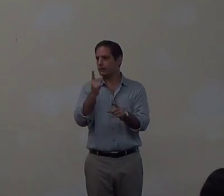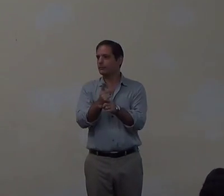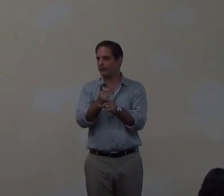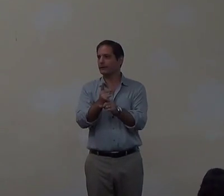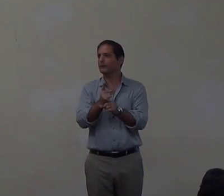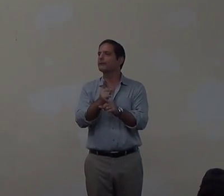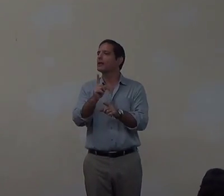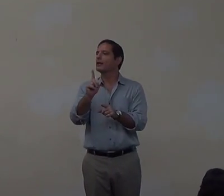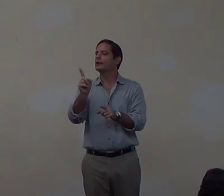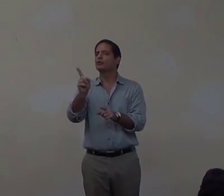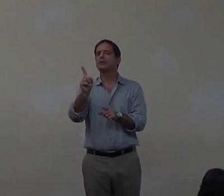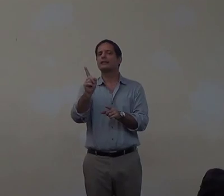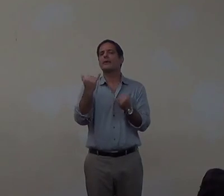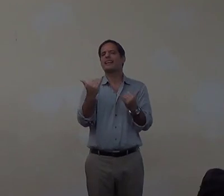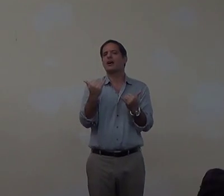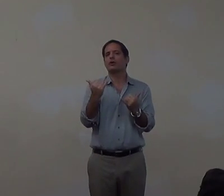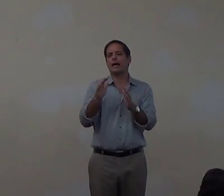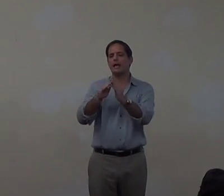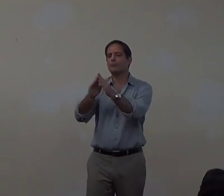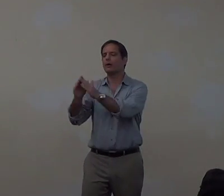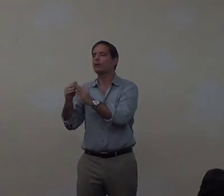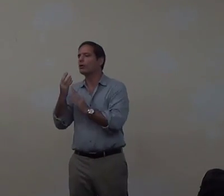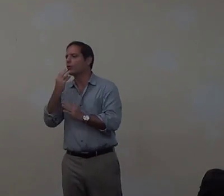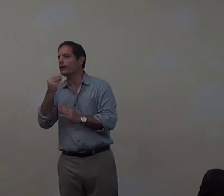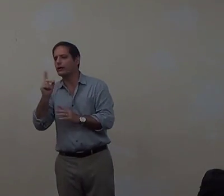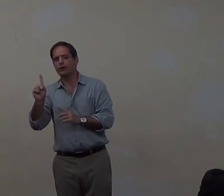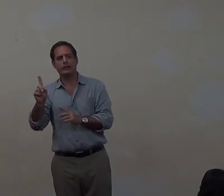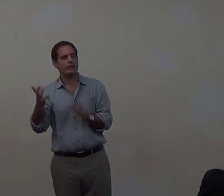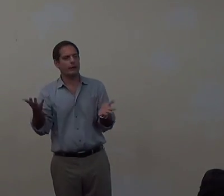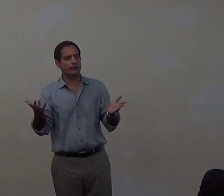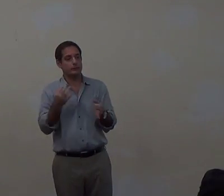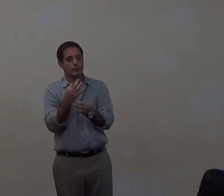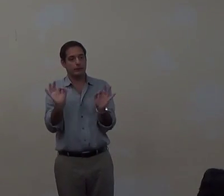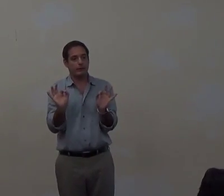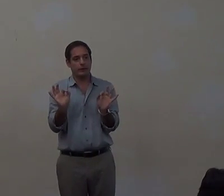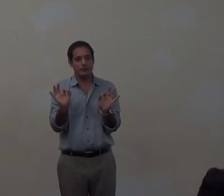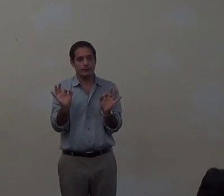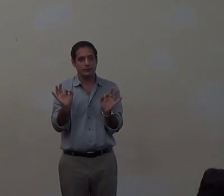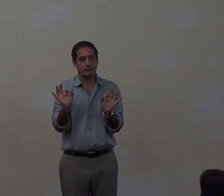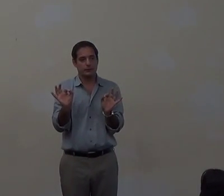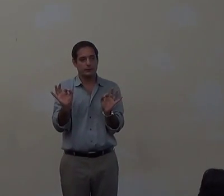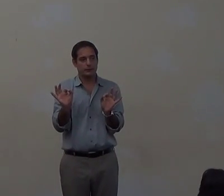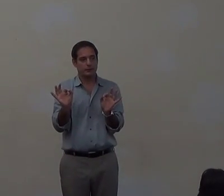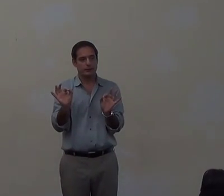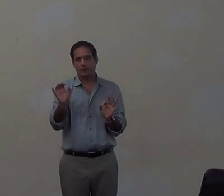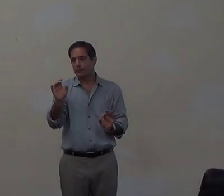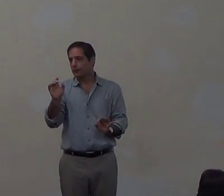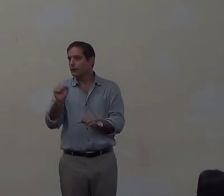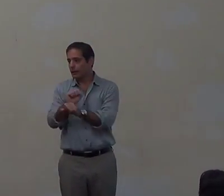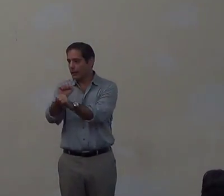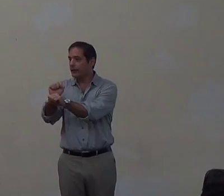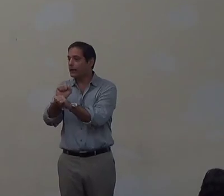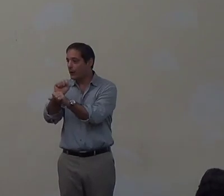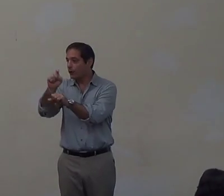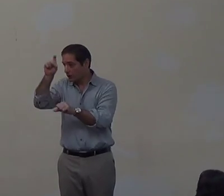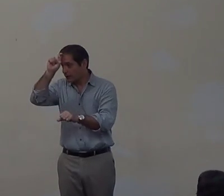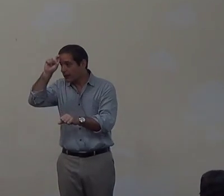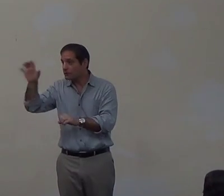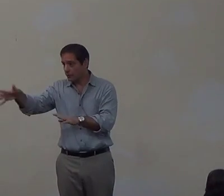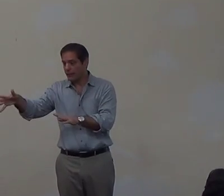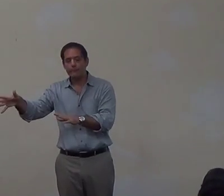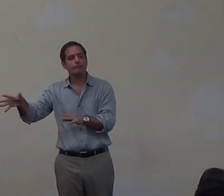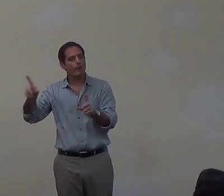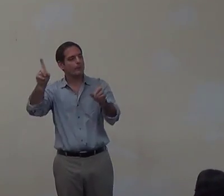¿Ok? Perfecto. ¿Dónde estaban ahora el pueblo judío? ¿Dónde estaban? ¿Libres? Eran esclavos